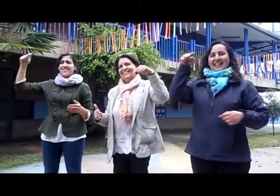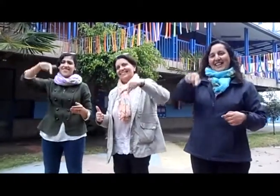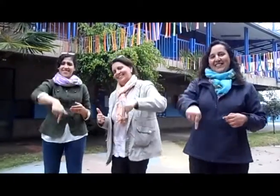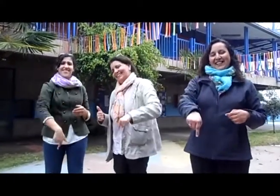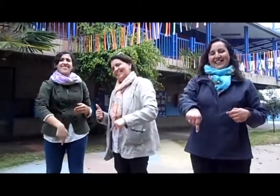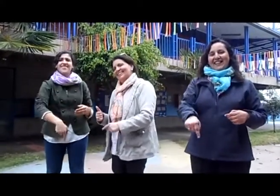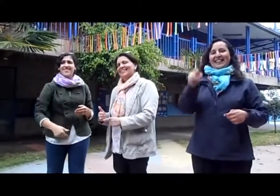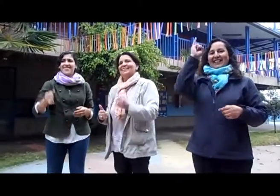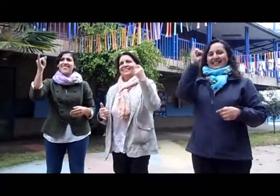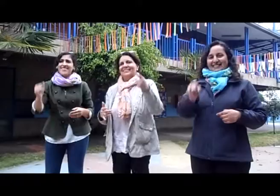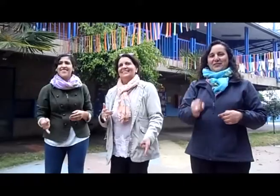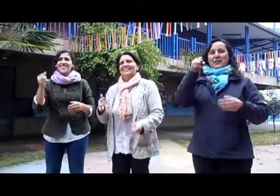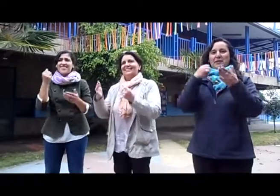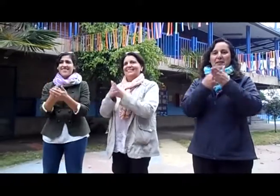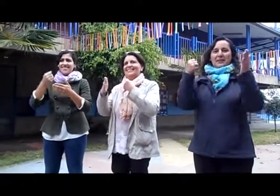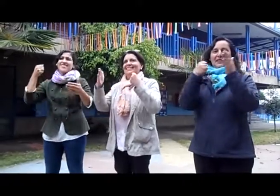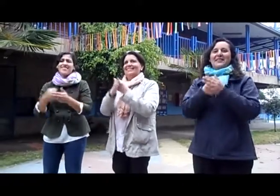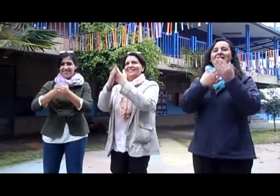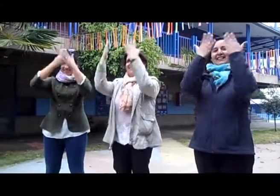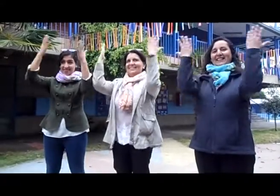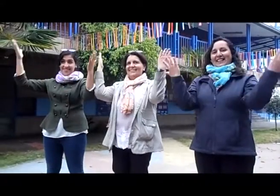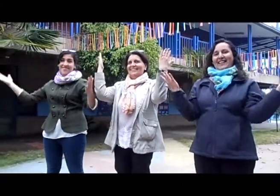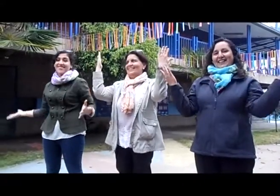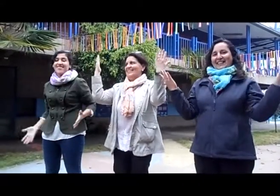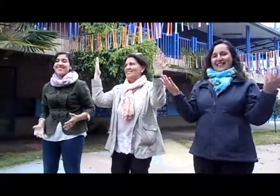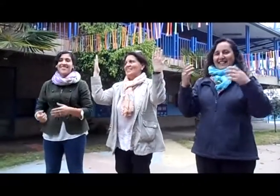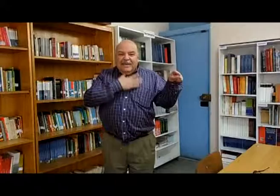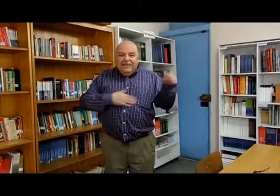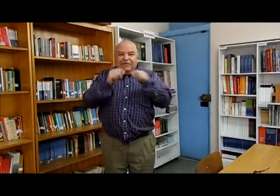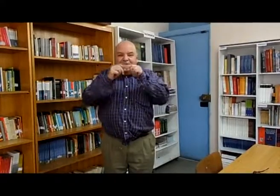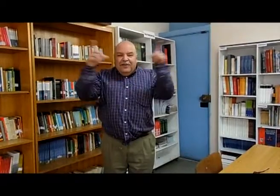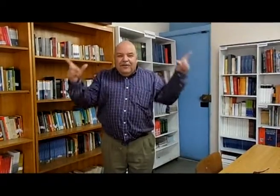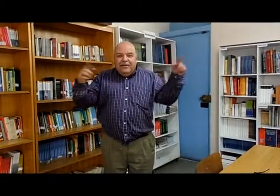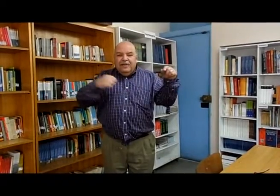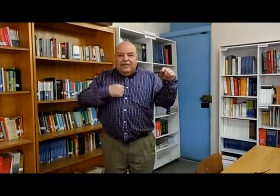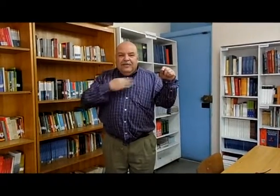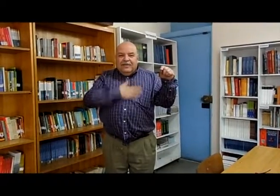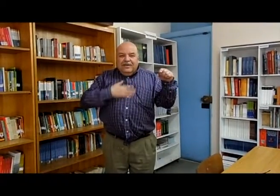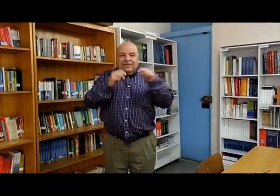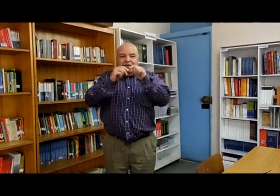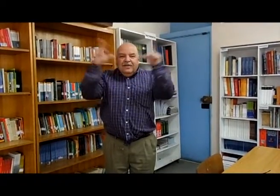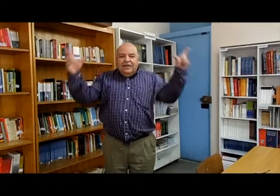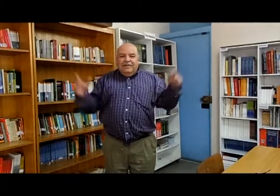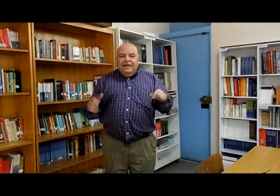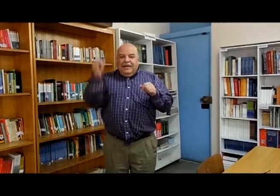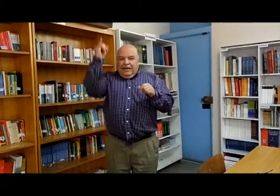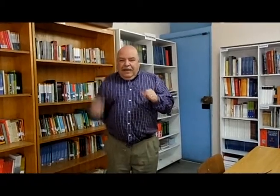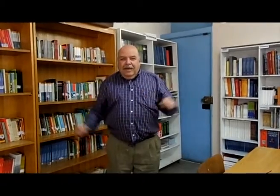que venga siempre a golpearnos la ventana. Yo quiero un sol, yo quiero un sol que siempre